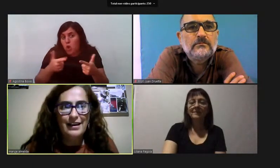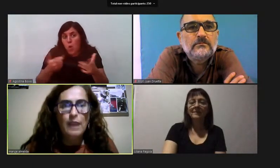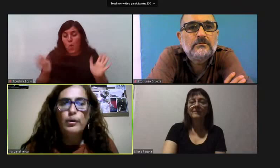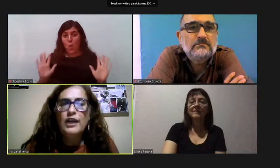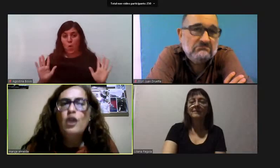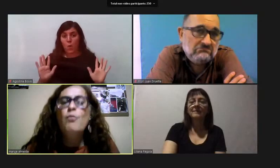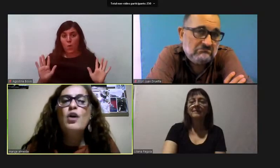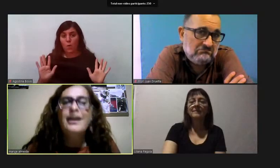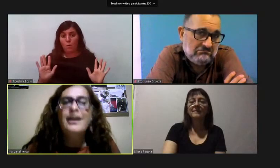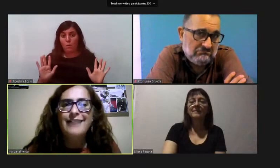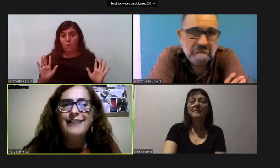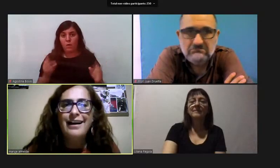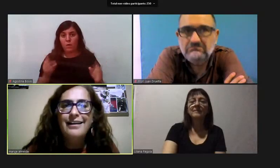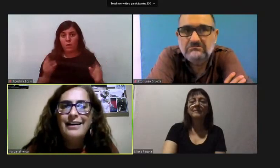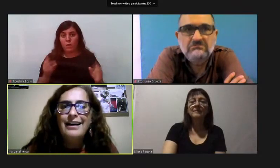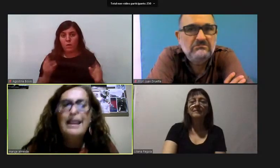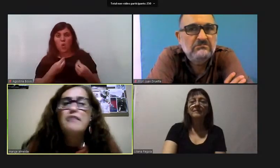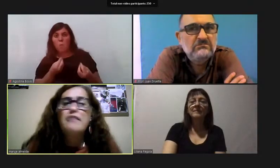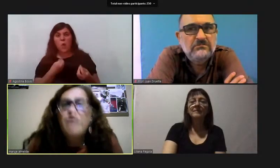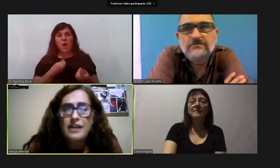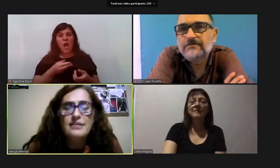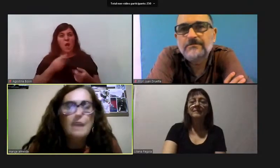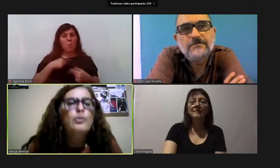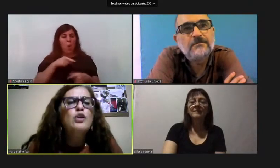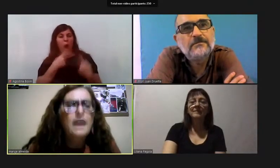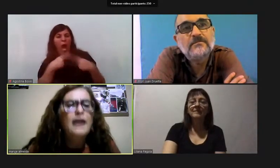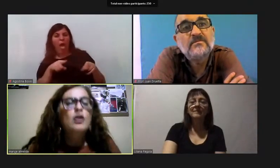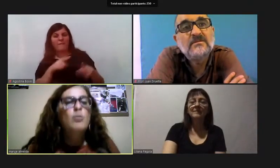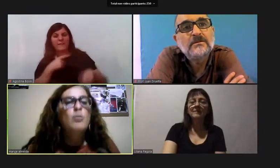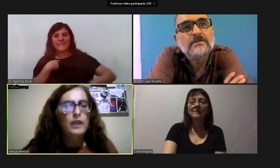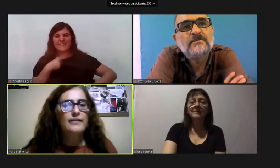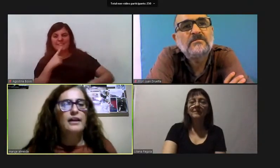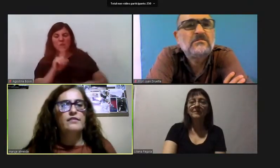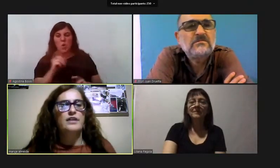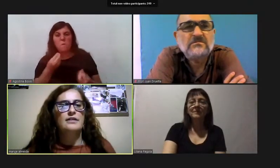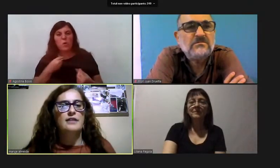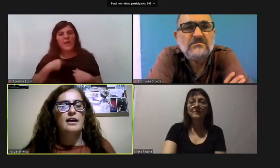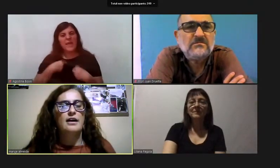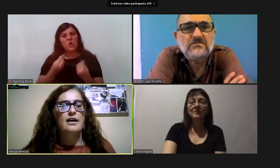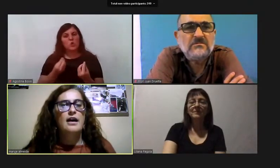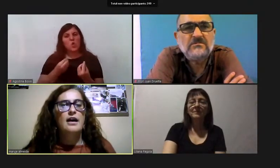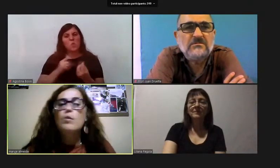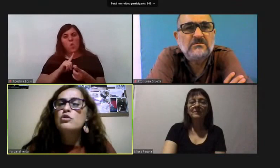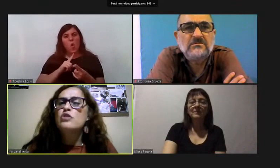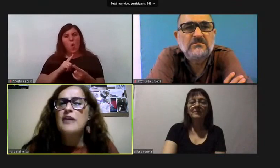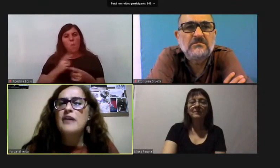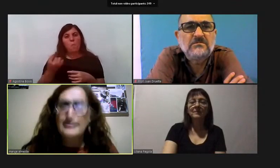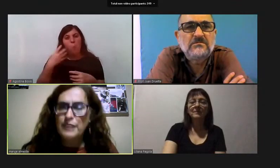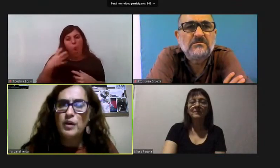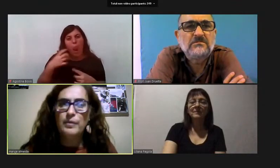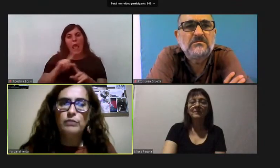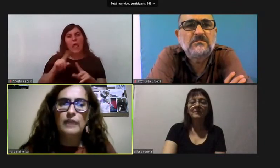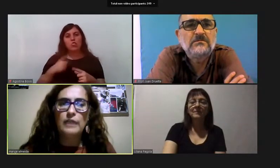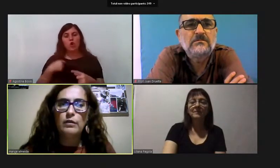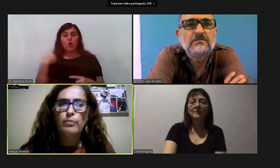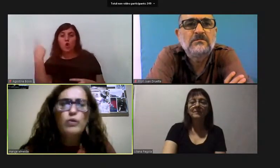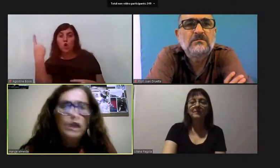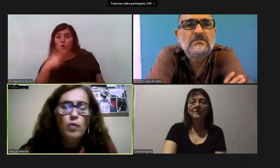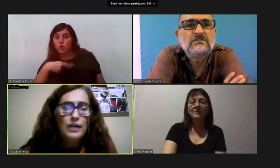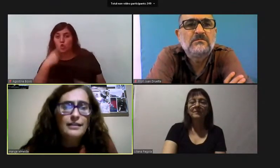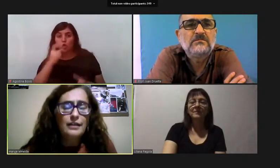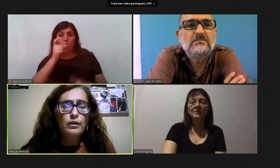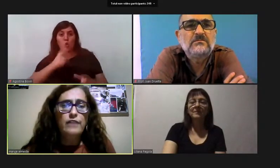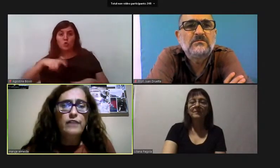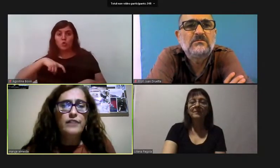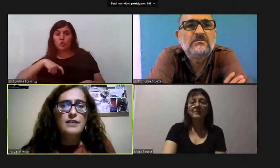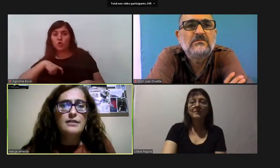¿Sí? ¿Por qué nos molesta la diferencia? ¿Por qué nos molesta la diferencia? Como sociedad tenemos que preguntarnos, ¿por qué nos